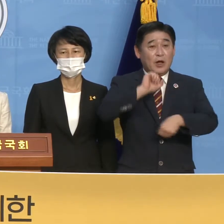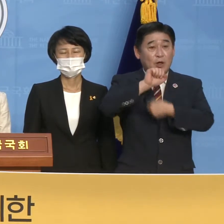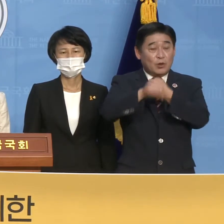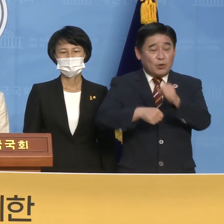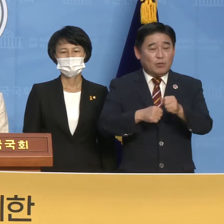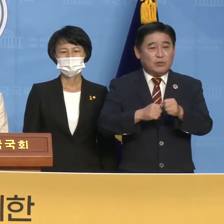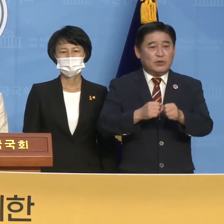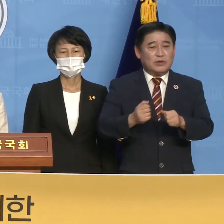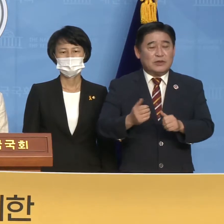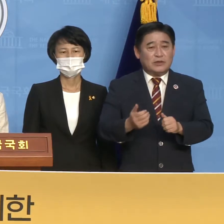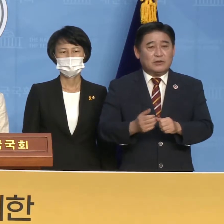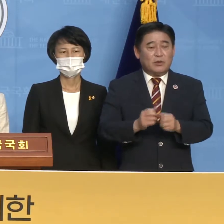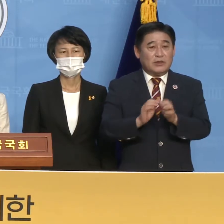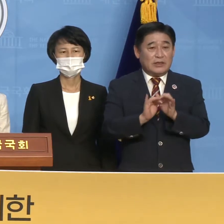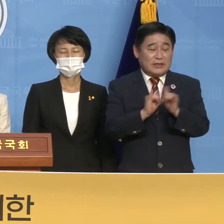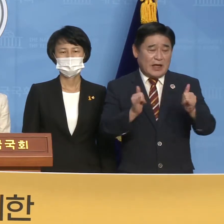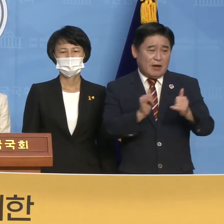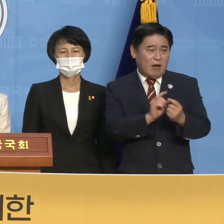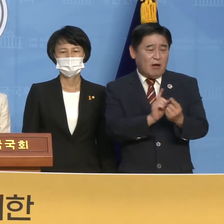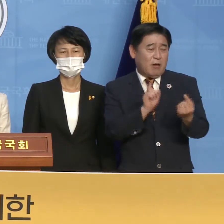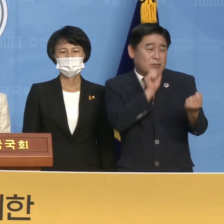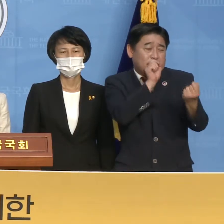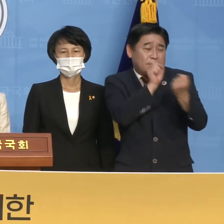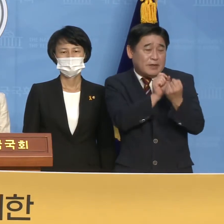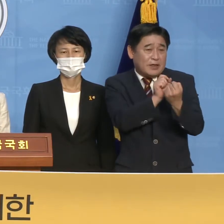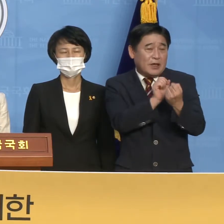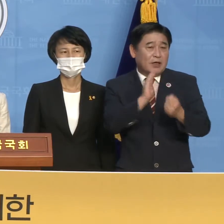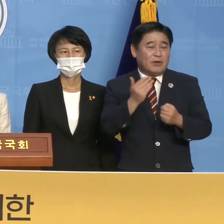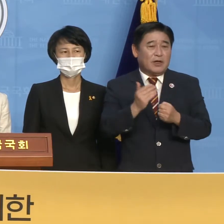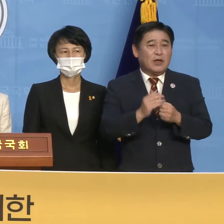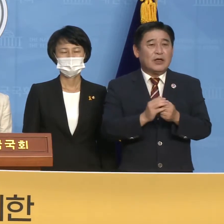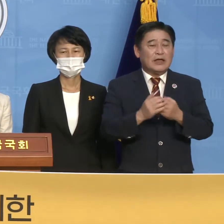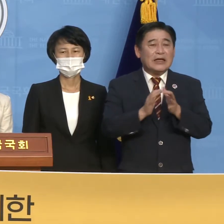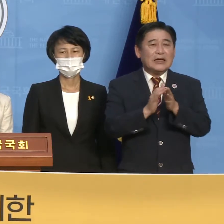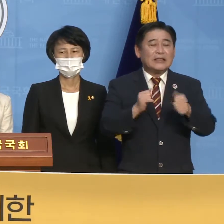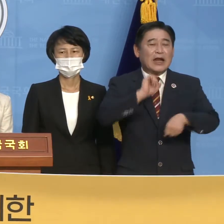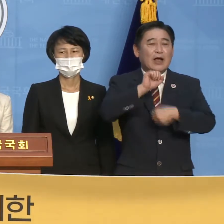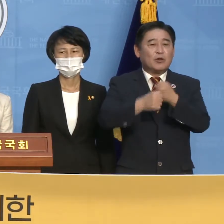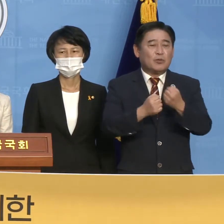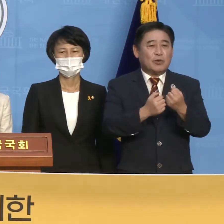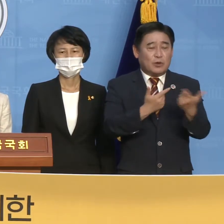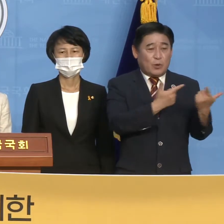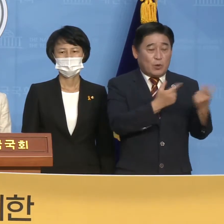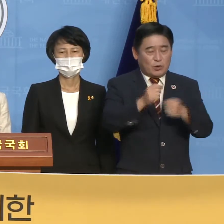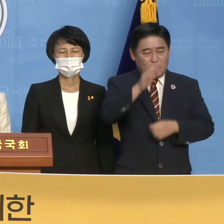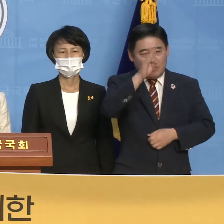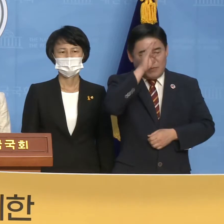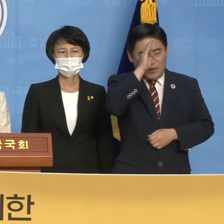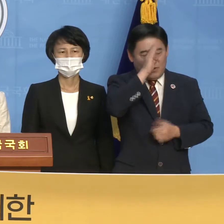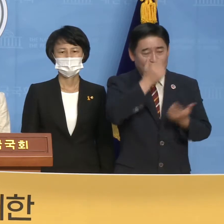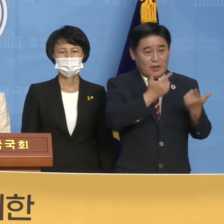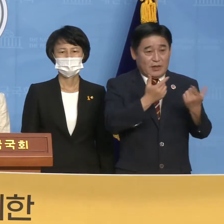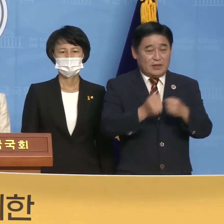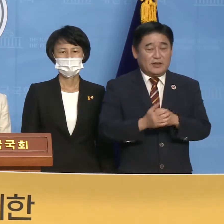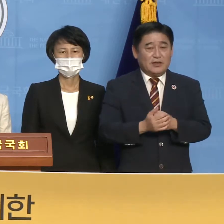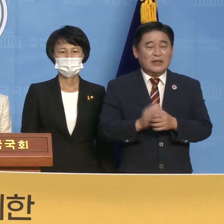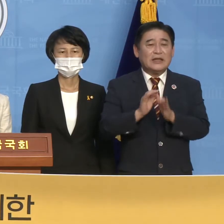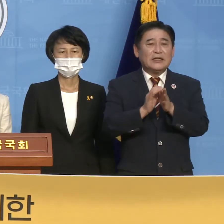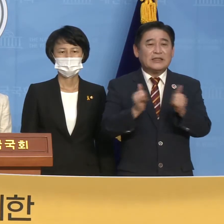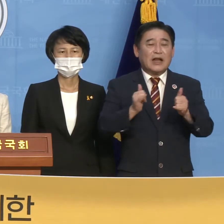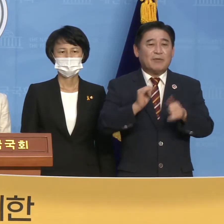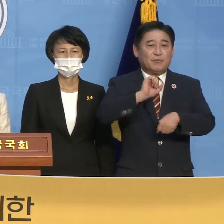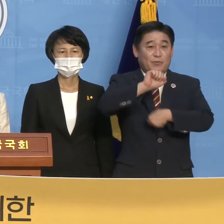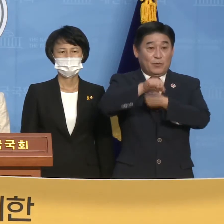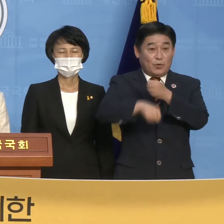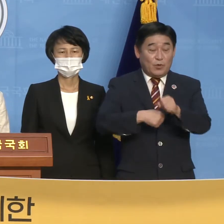야생동물과 가축, 사람 간의 거리가 좁아진 것이 인수공통 질병의 근본적인 원인의 하나로 지적되고 있습니다. 사람과